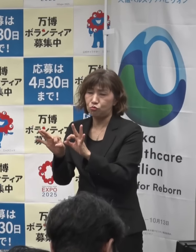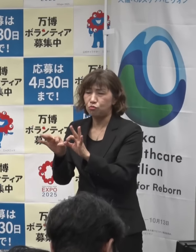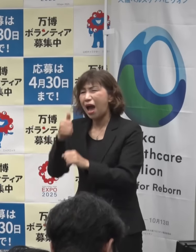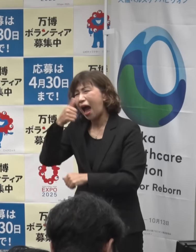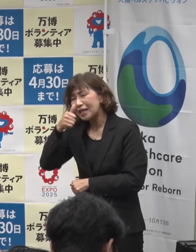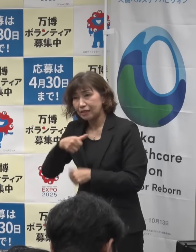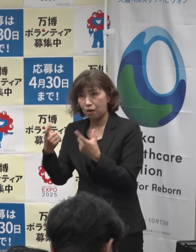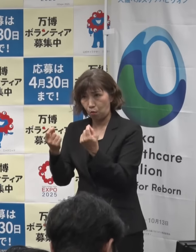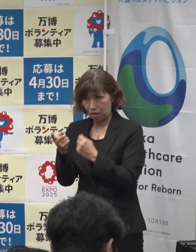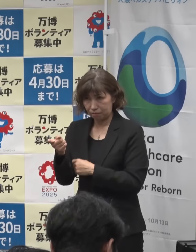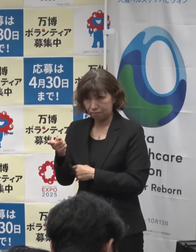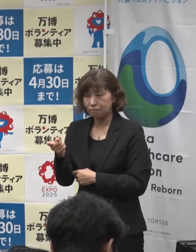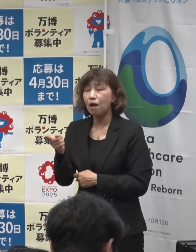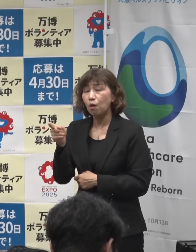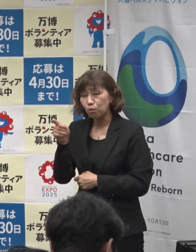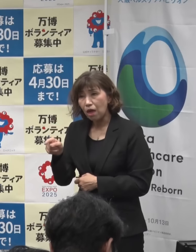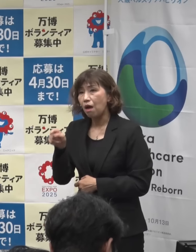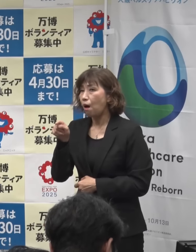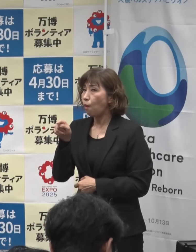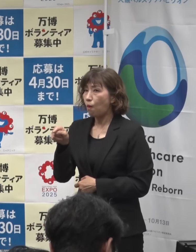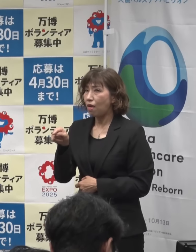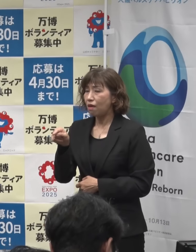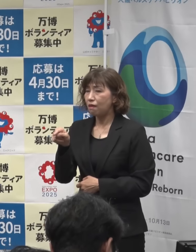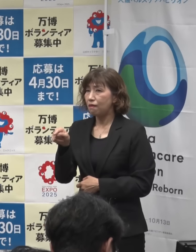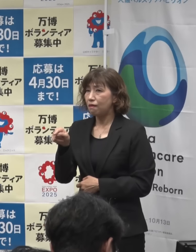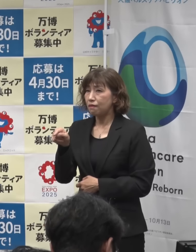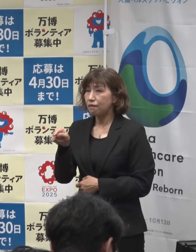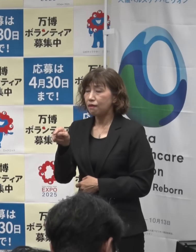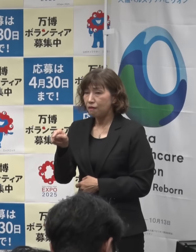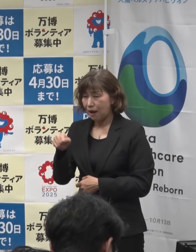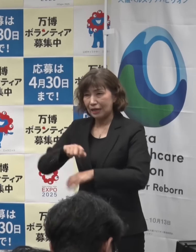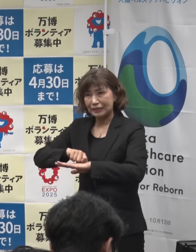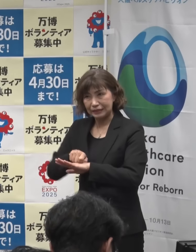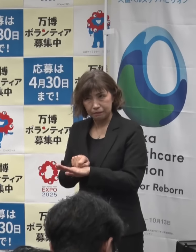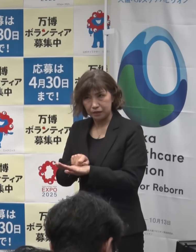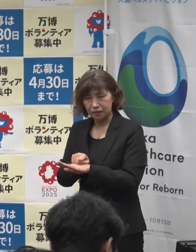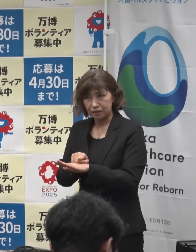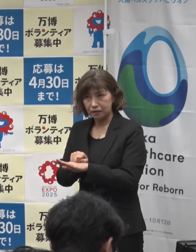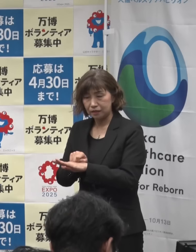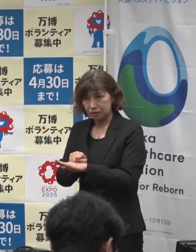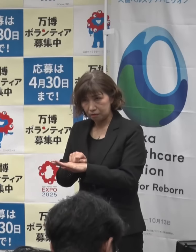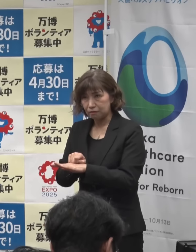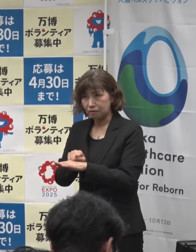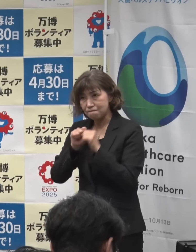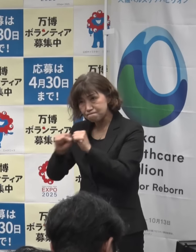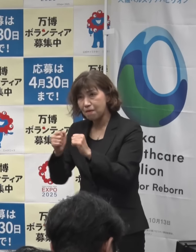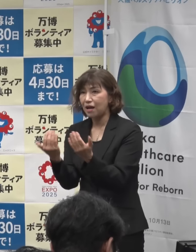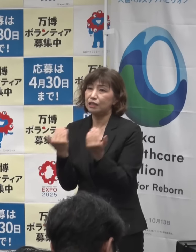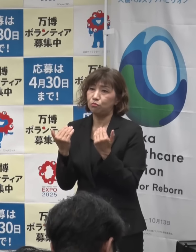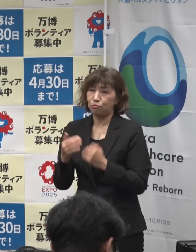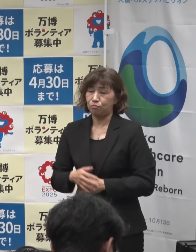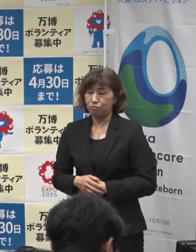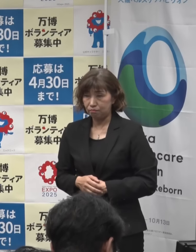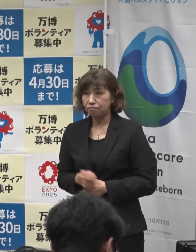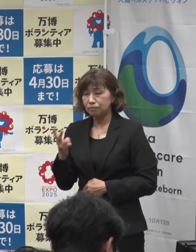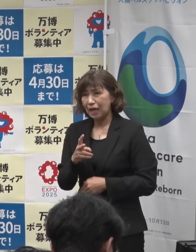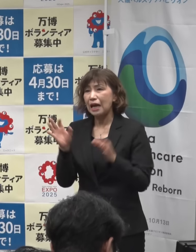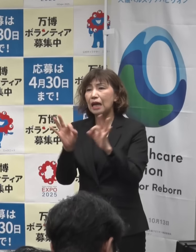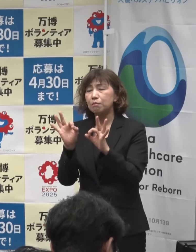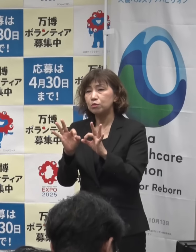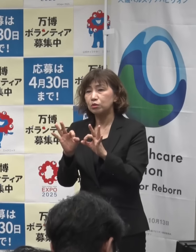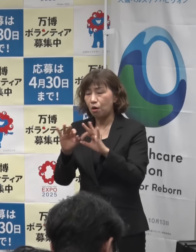ので、ここはやっぱり厳しく対応していくべきだというふうに思っていますし、また一方でギャンブルはなくなら